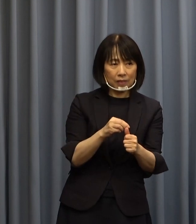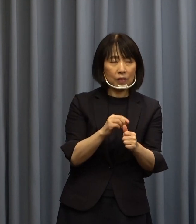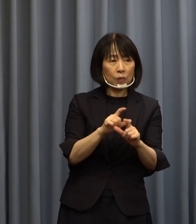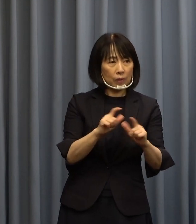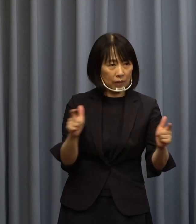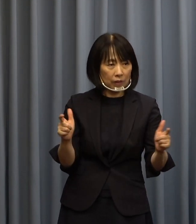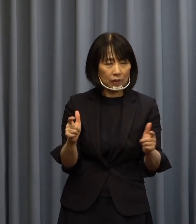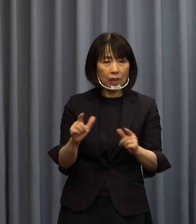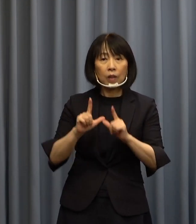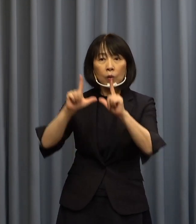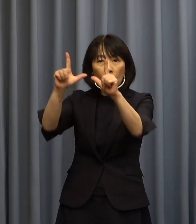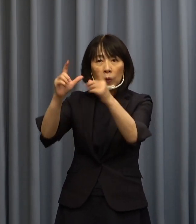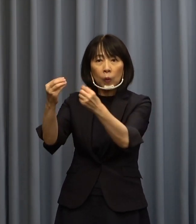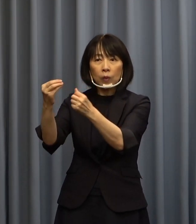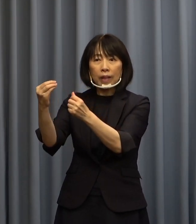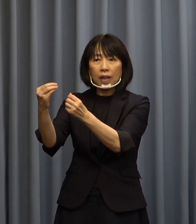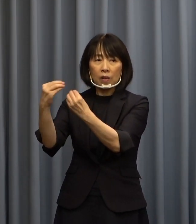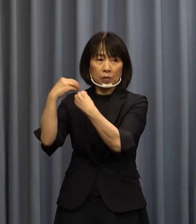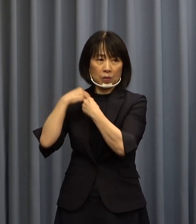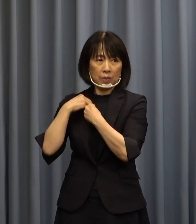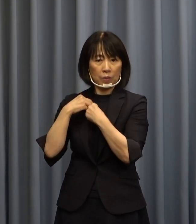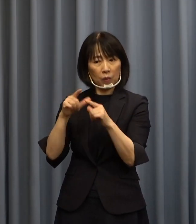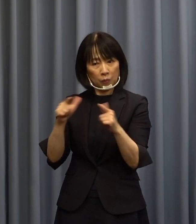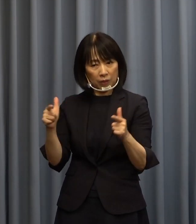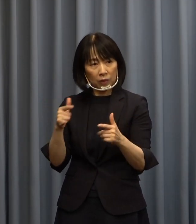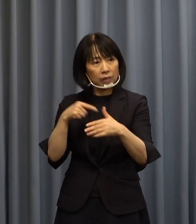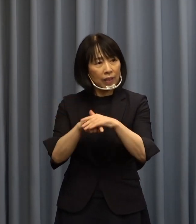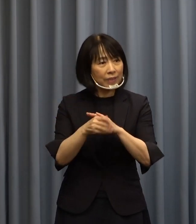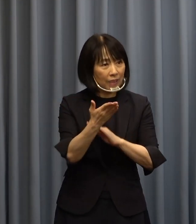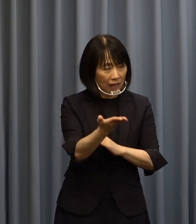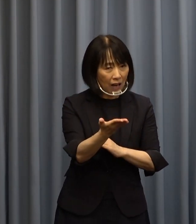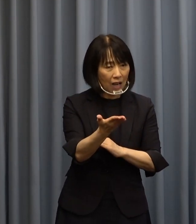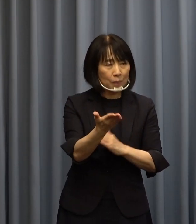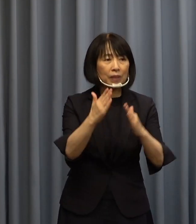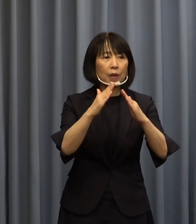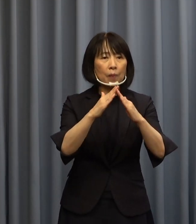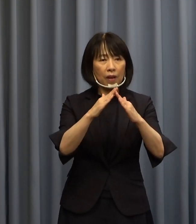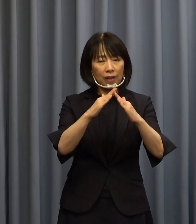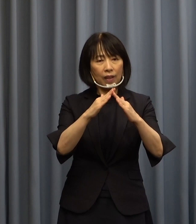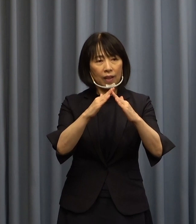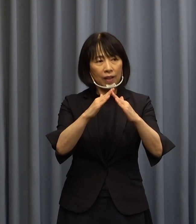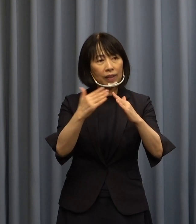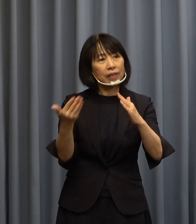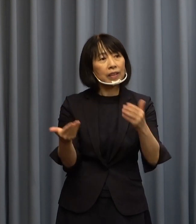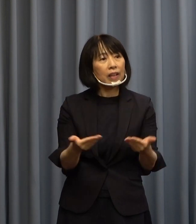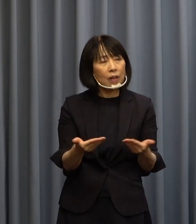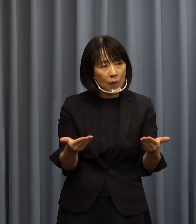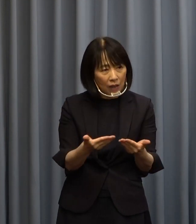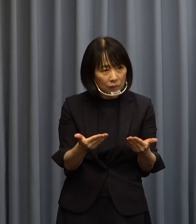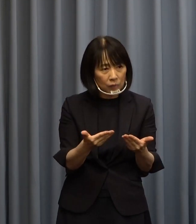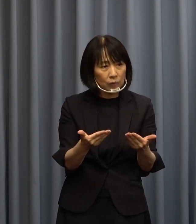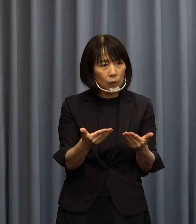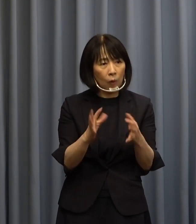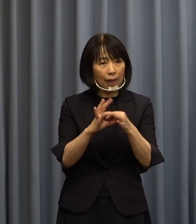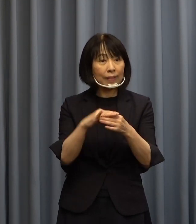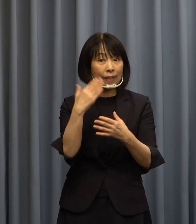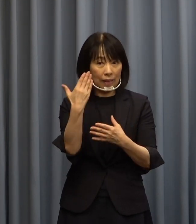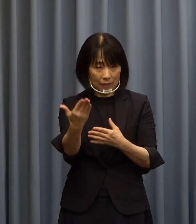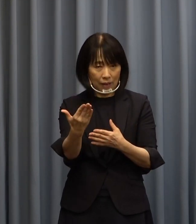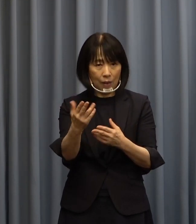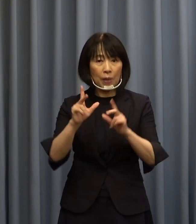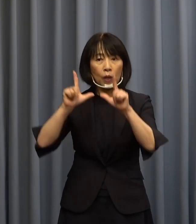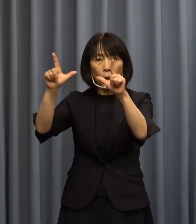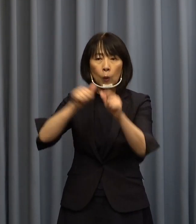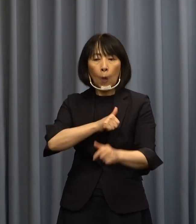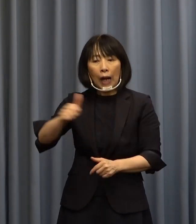由来が感染者の中で、今多くなっているという感覚なんですけれども、なぜ東京由来が多くなっているのか、テレワークが例えば元に戻ったとか、その通勤者はもともとある程度行っている人